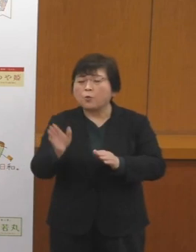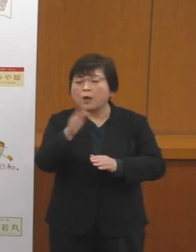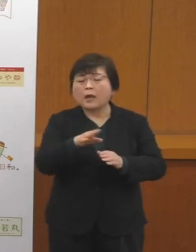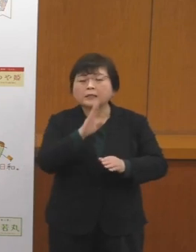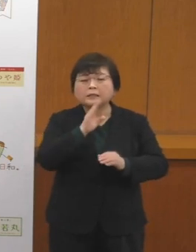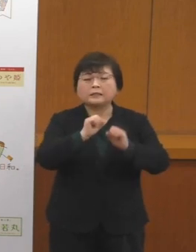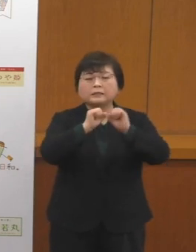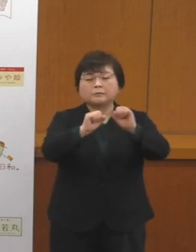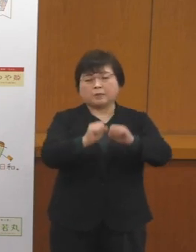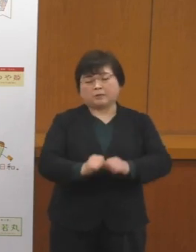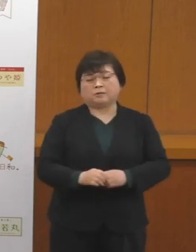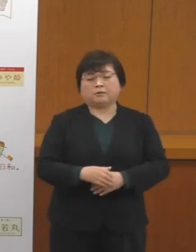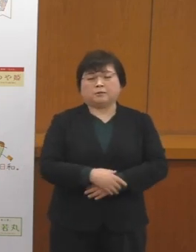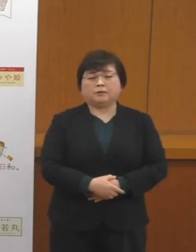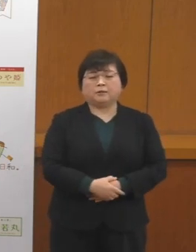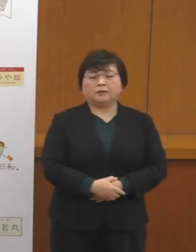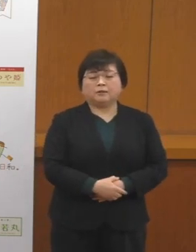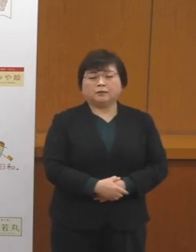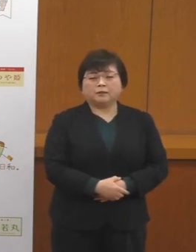いたします